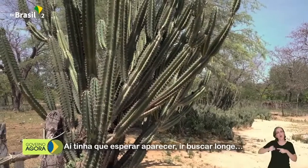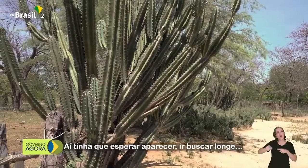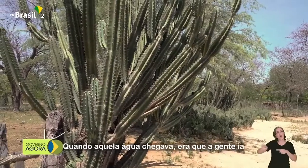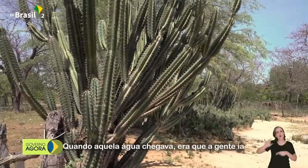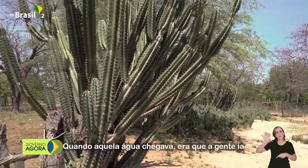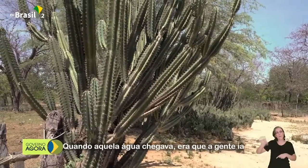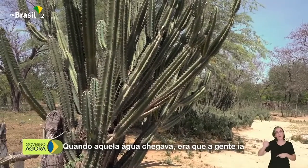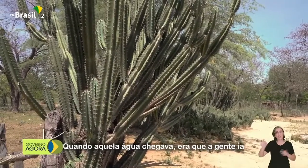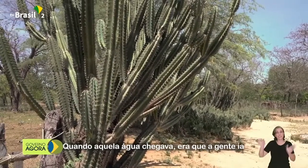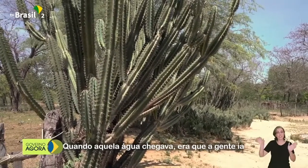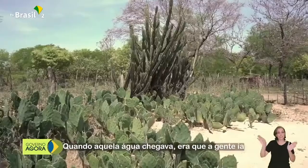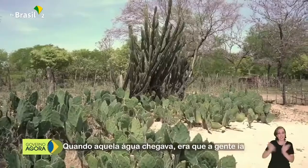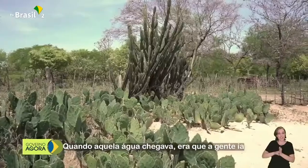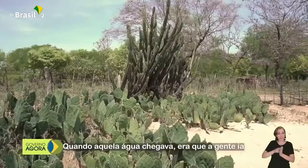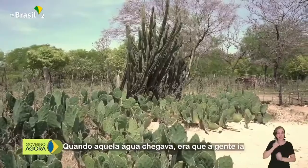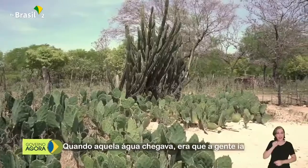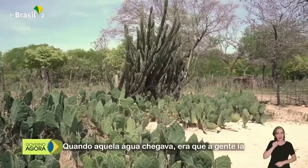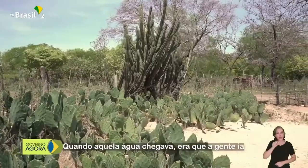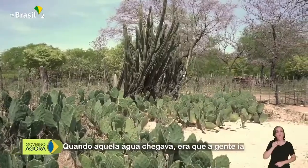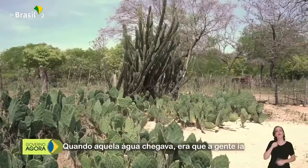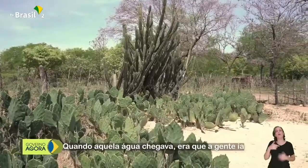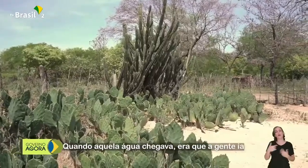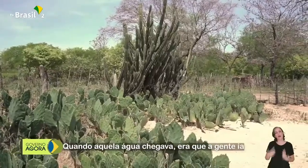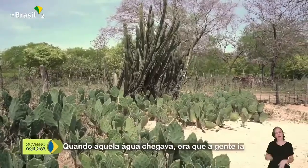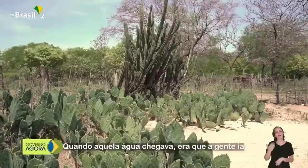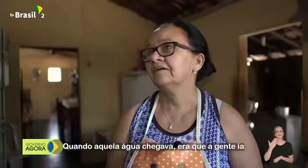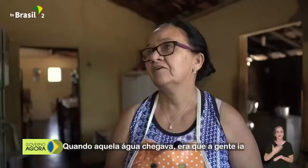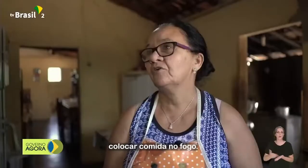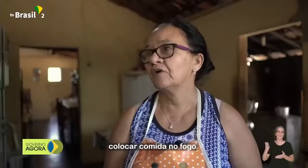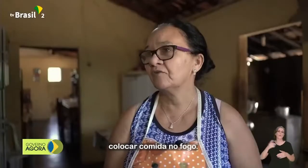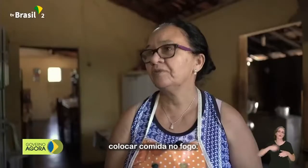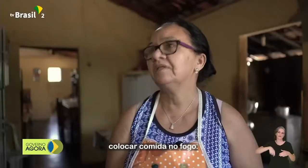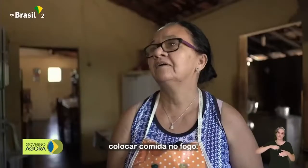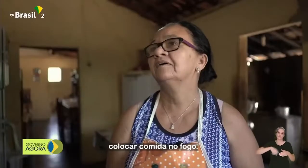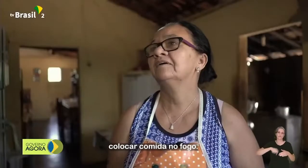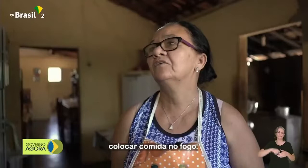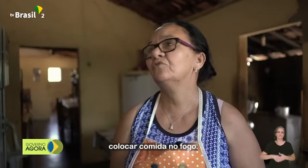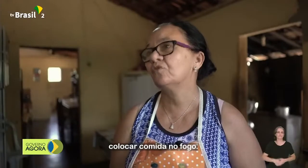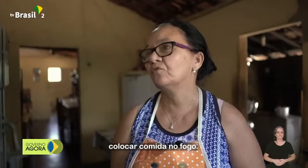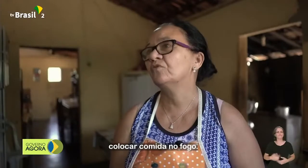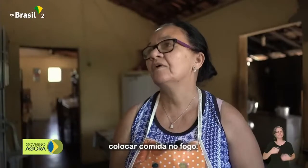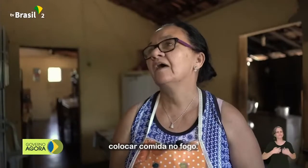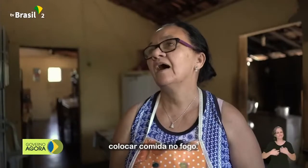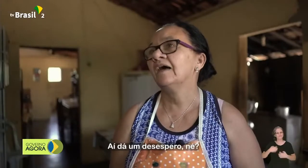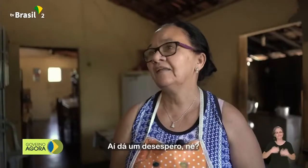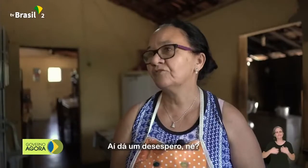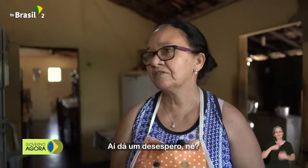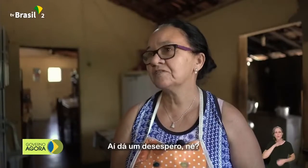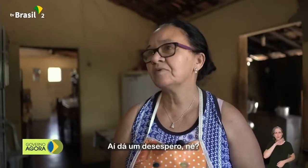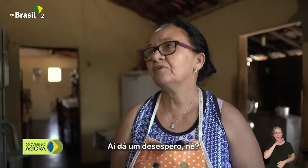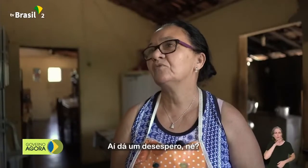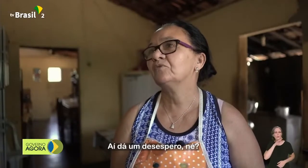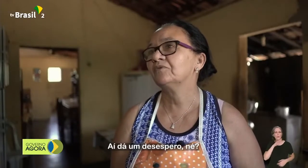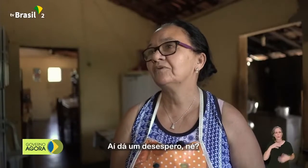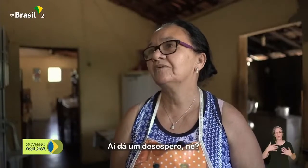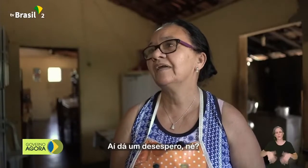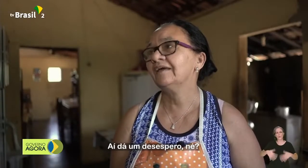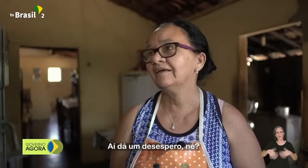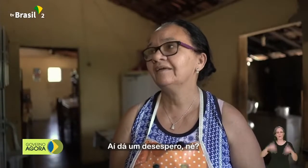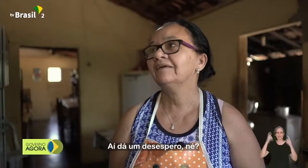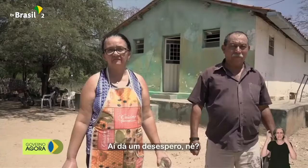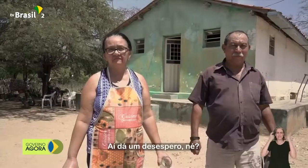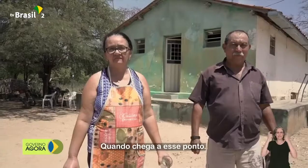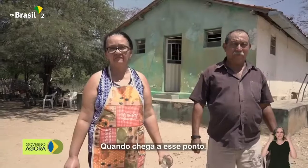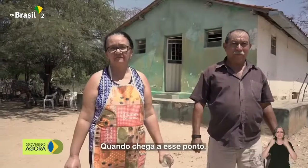longe. Quando aquela água chegava, era que a gente ia colocar comida no fogo. Aí dá um desespero,